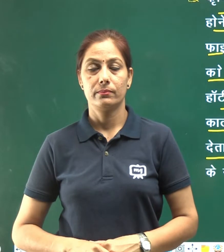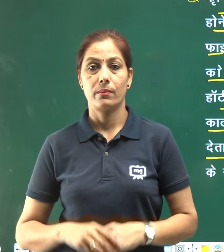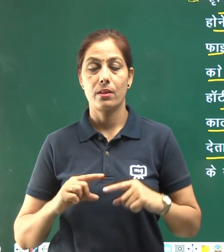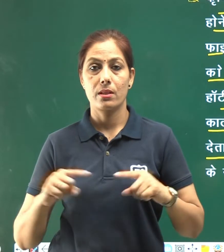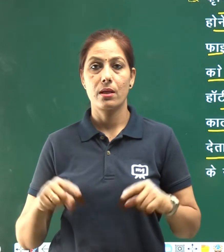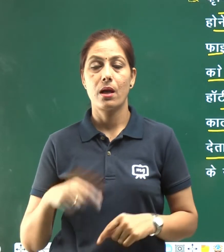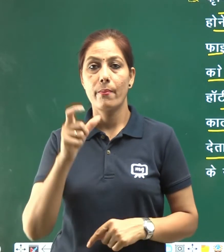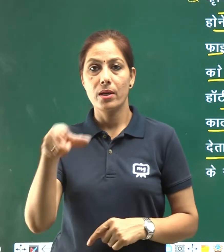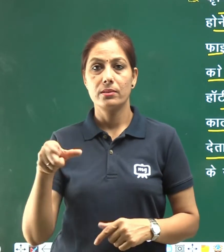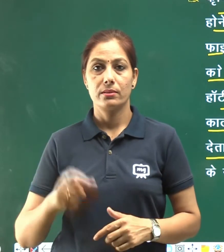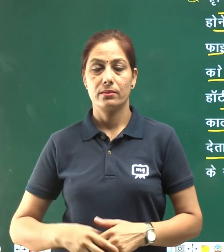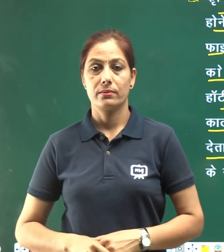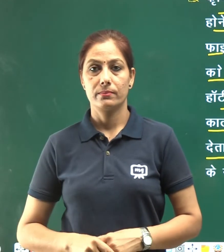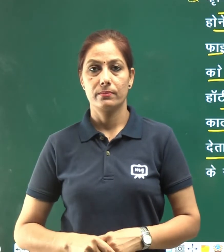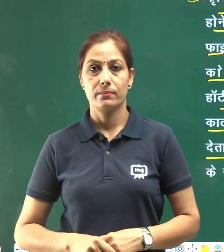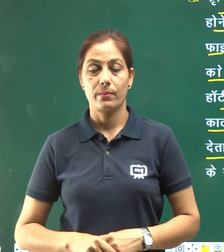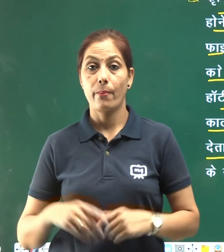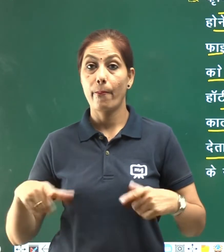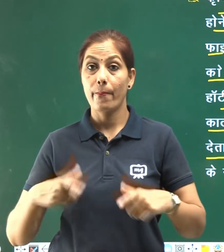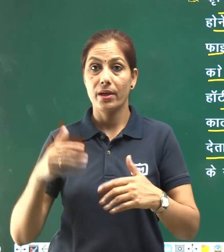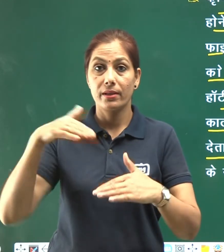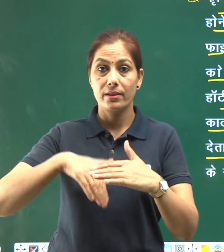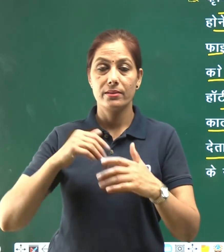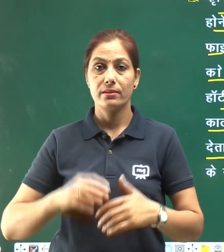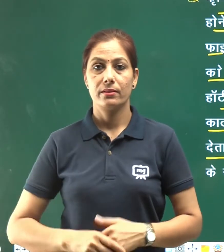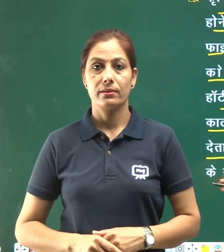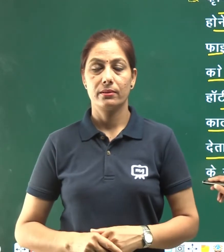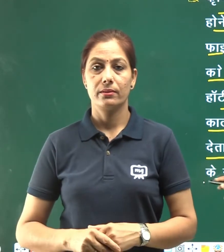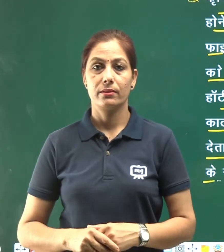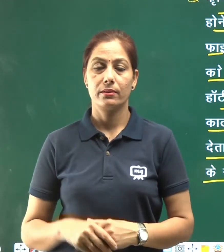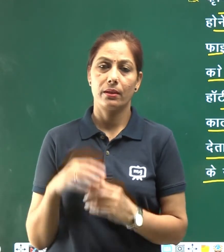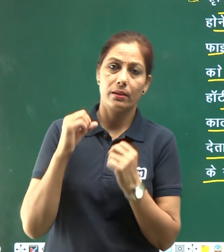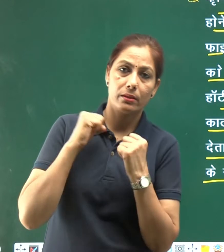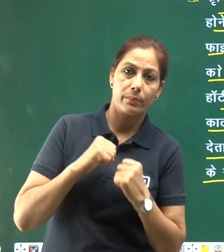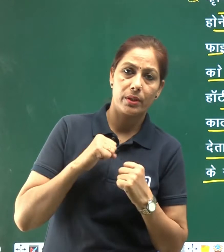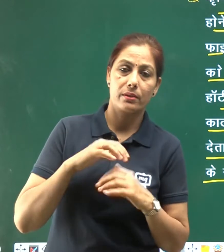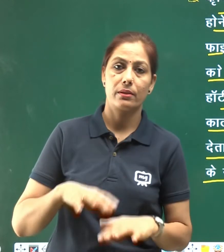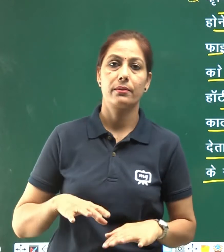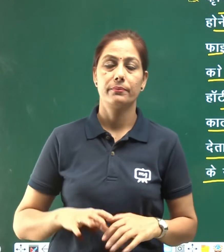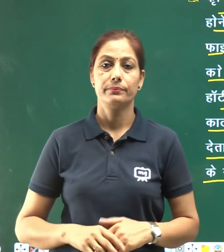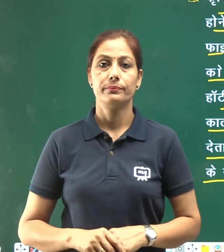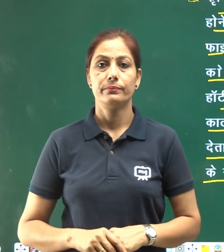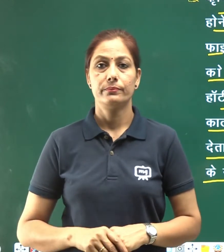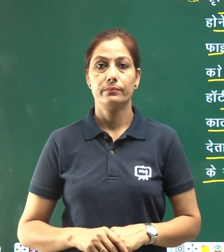तथा आदमी पेड़ के नीचे दबा रहता है।